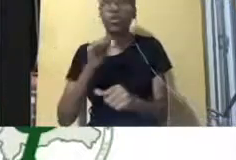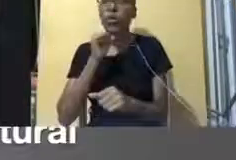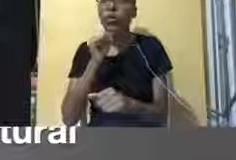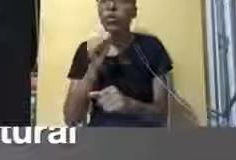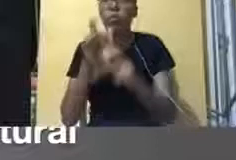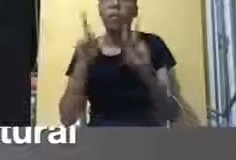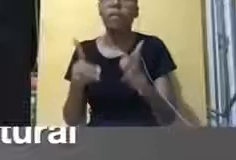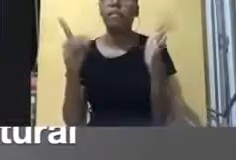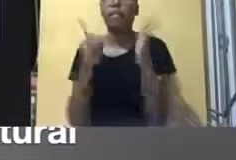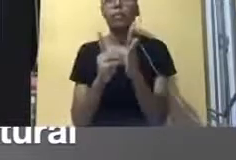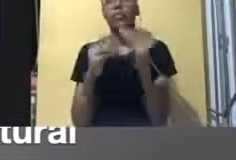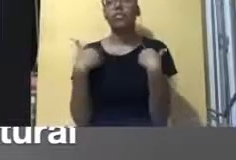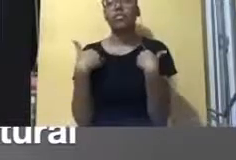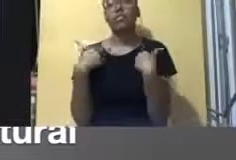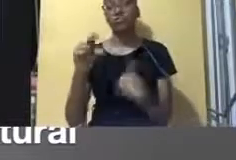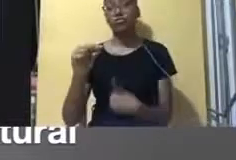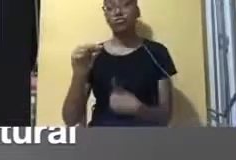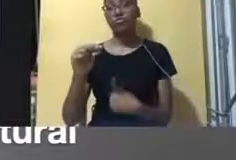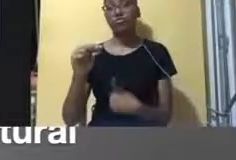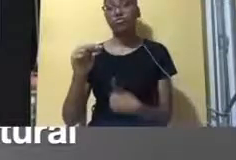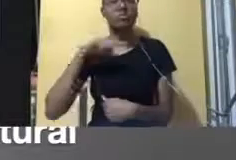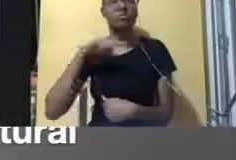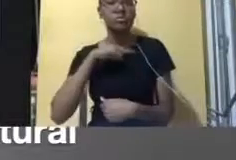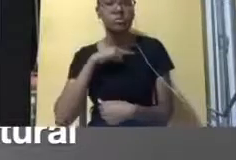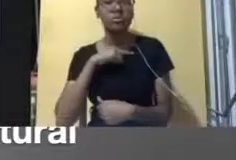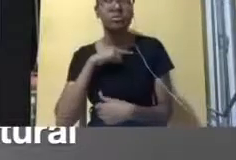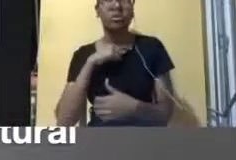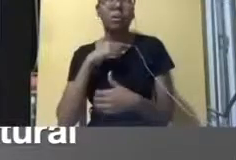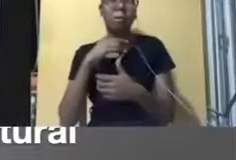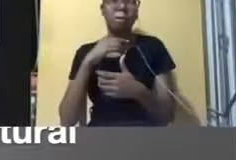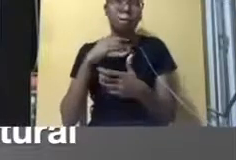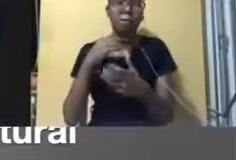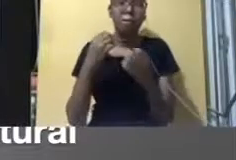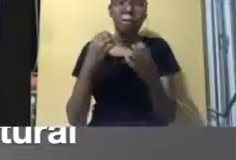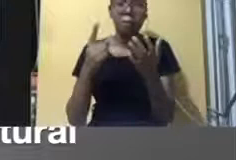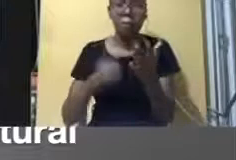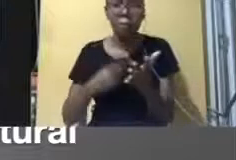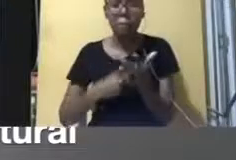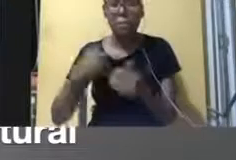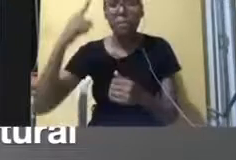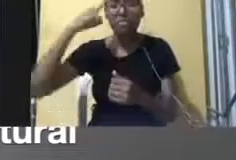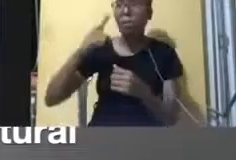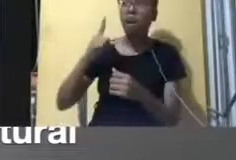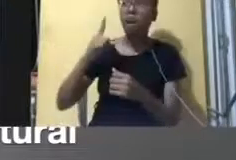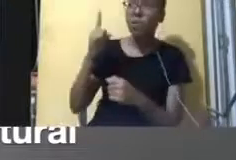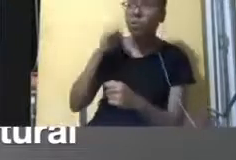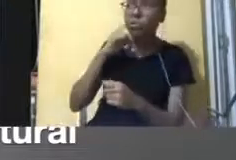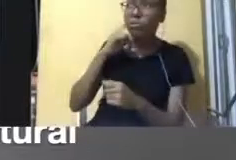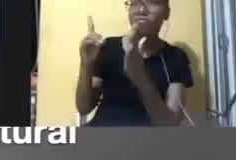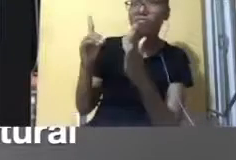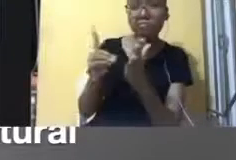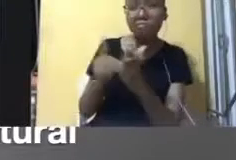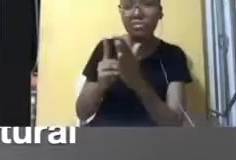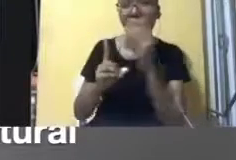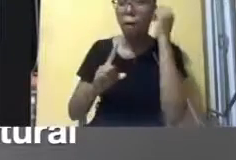Nosotros casi siempre estamos pensando que, no, son personas con discapacidad, pero realmente la